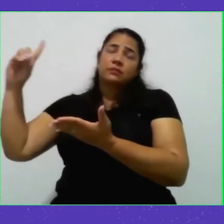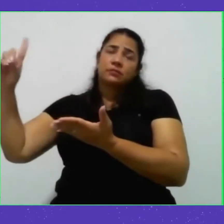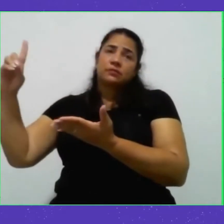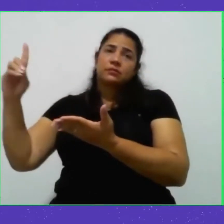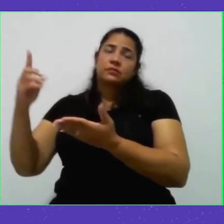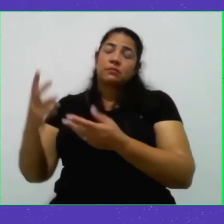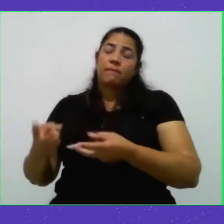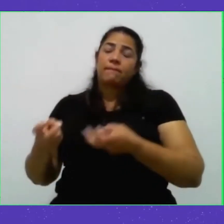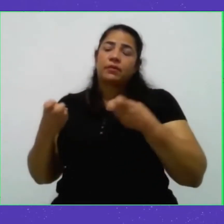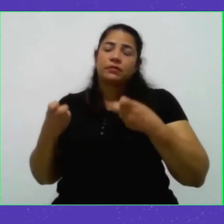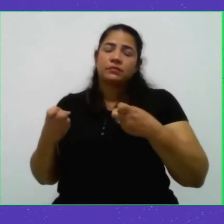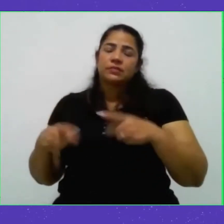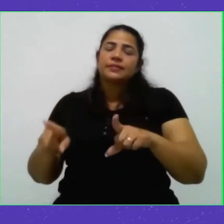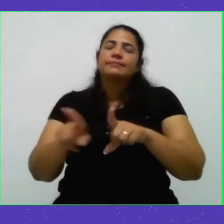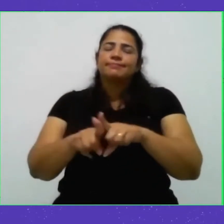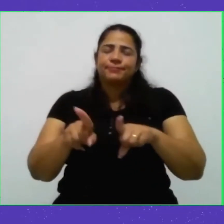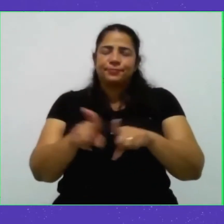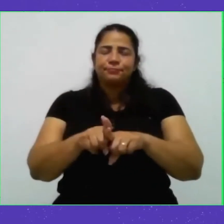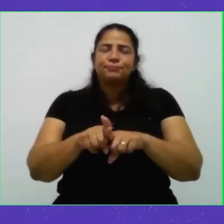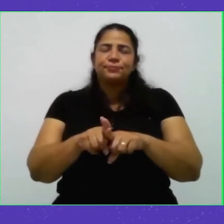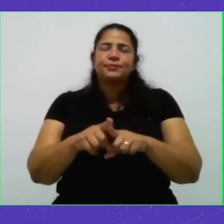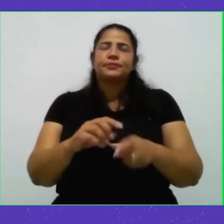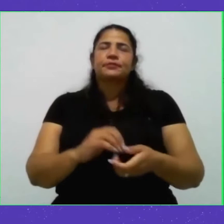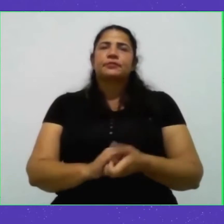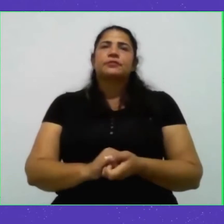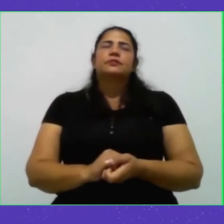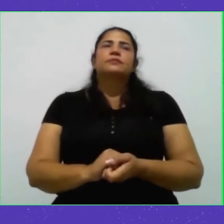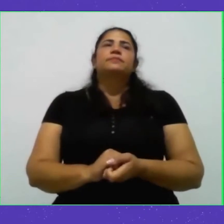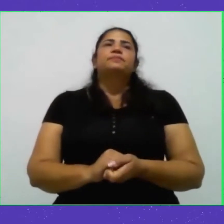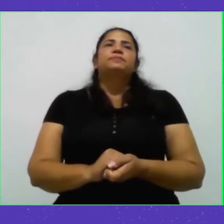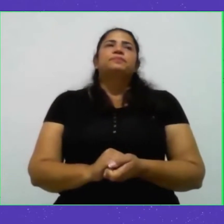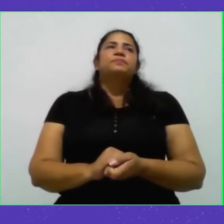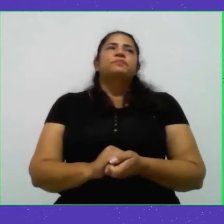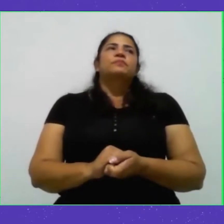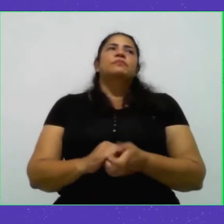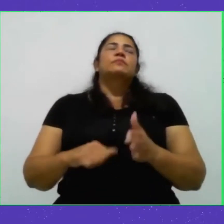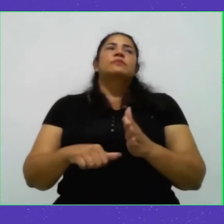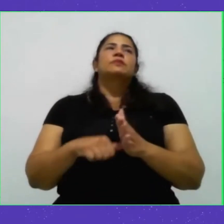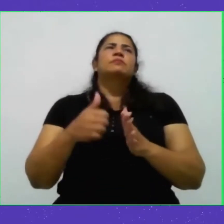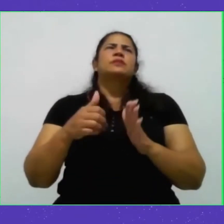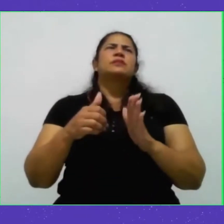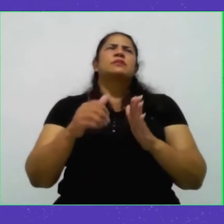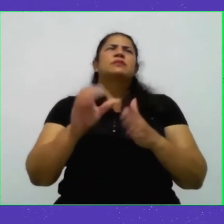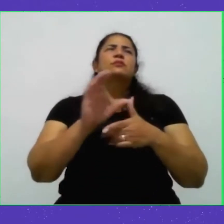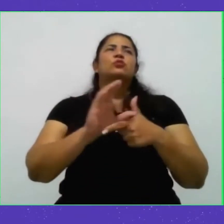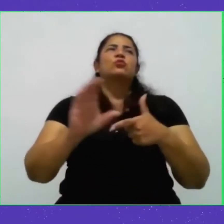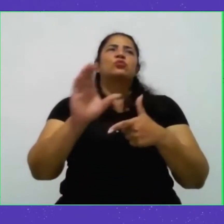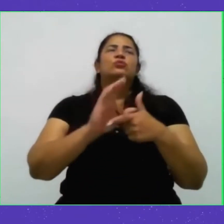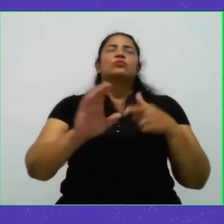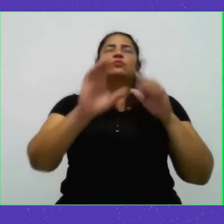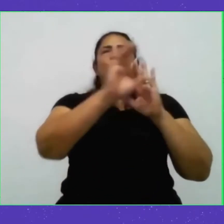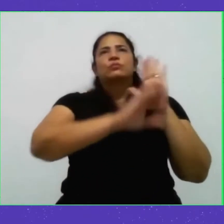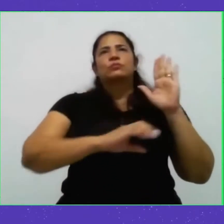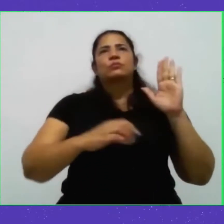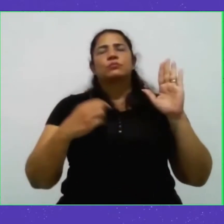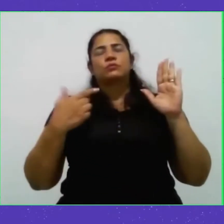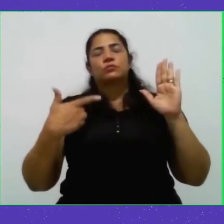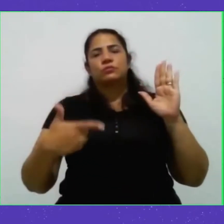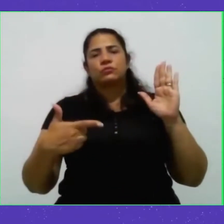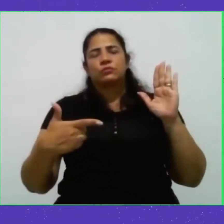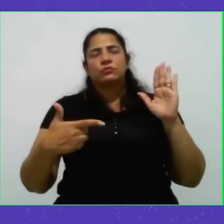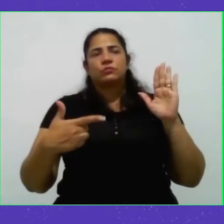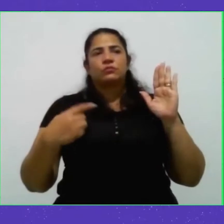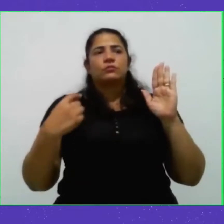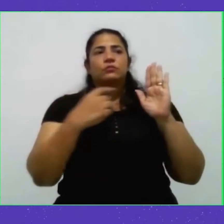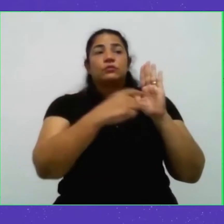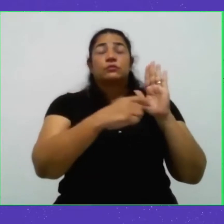somos ajudados em 1 Coríntios capítulo 2, versículos 9 e 10. Nós lemos: nem olhos